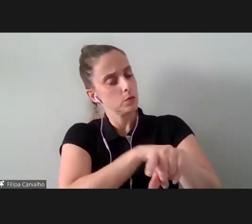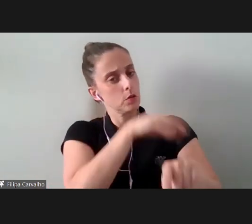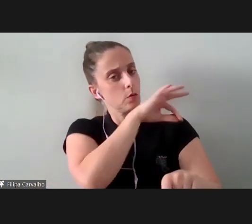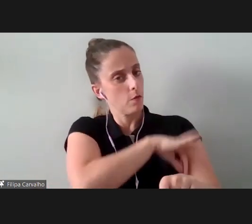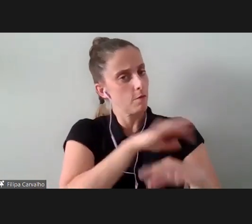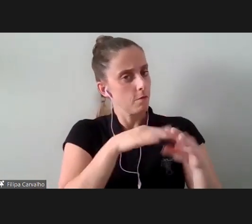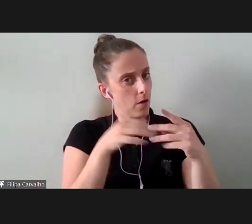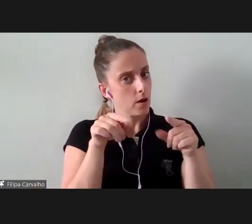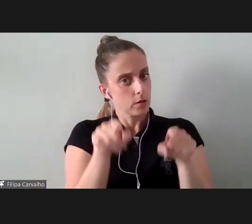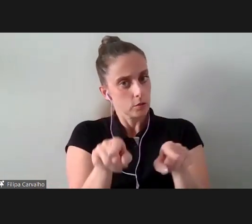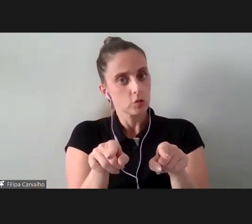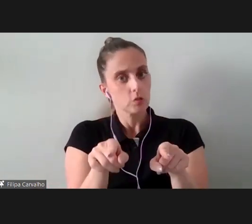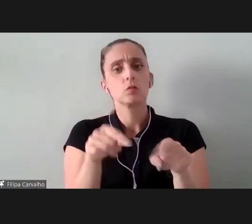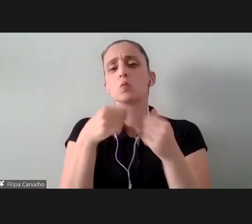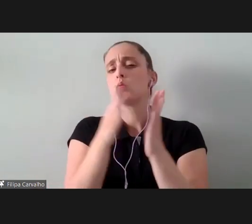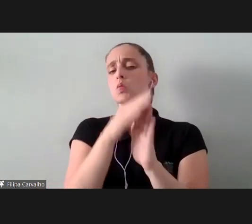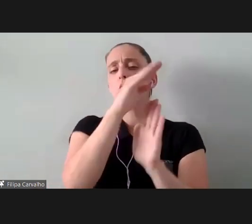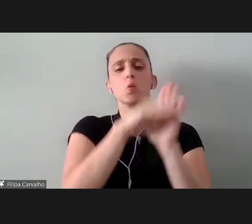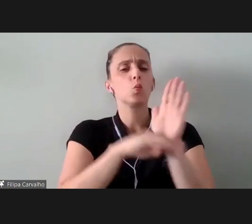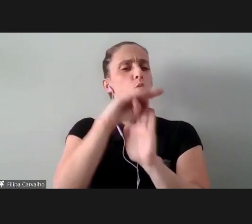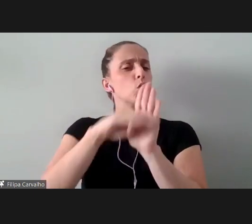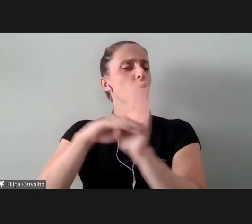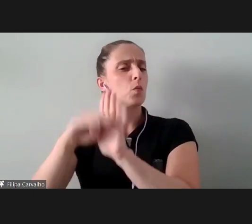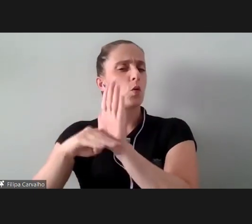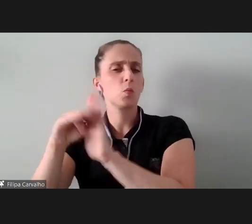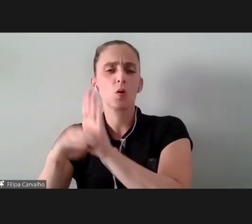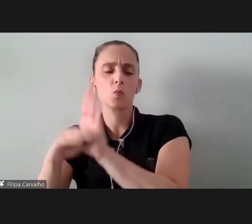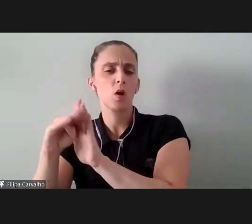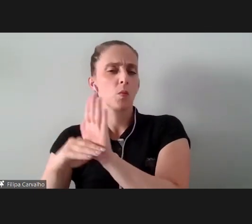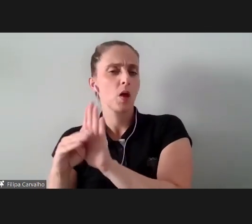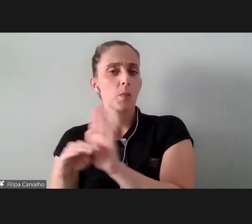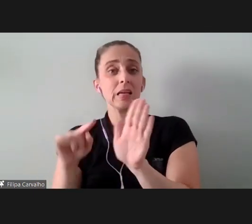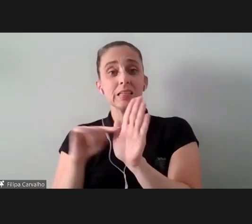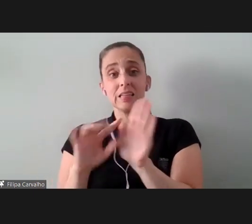programas todos que eu estou a apresentar são atrelados